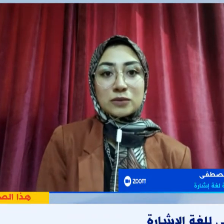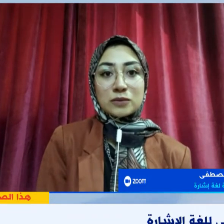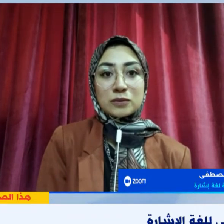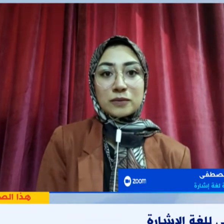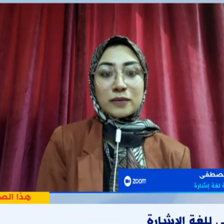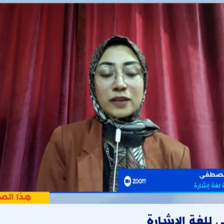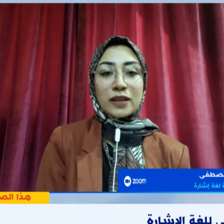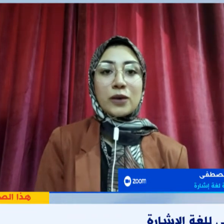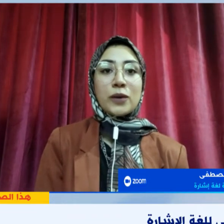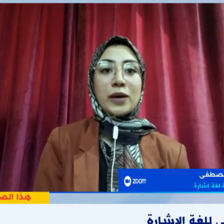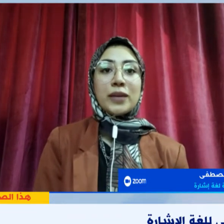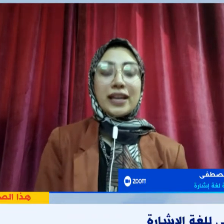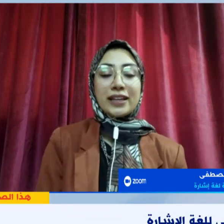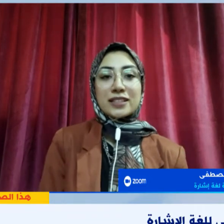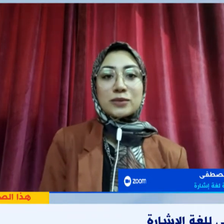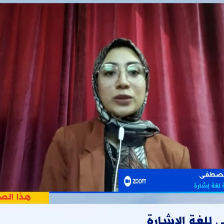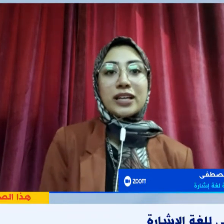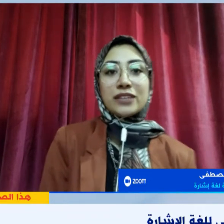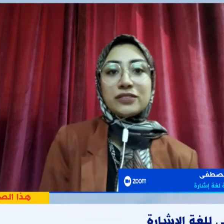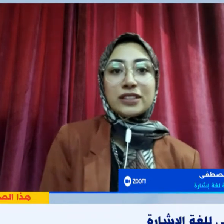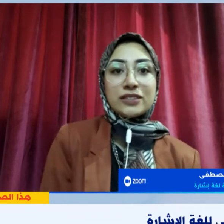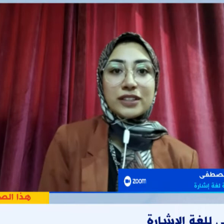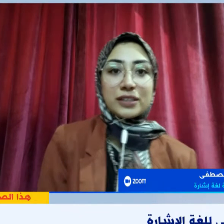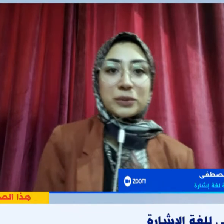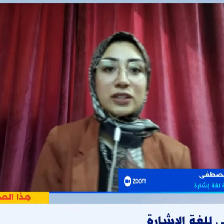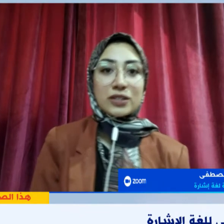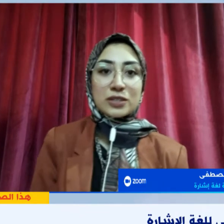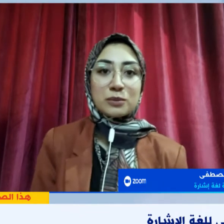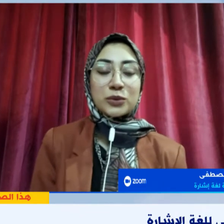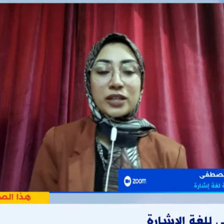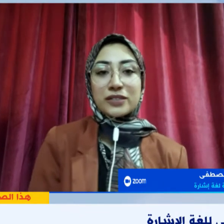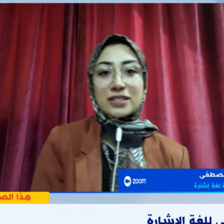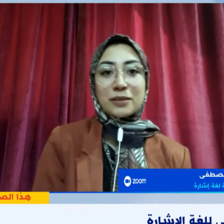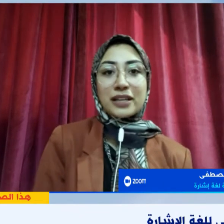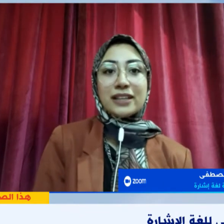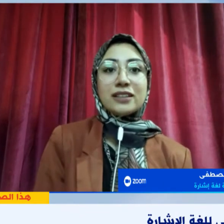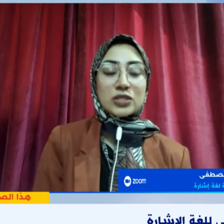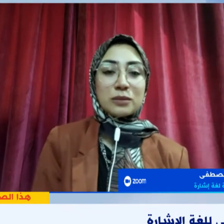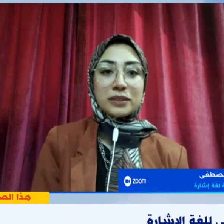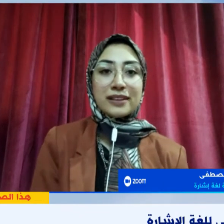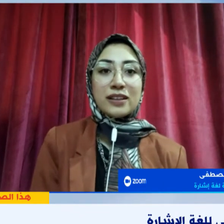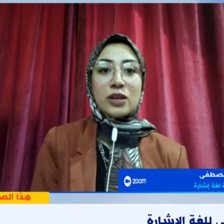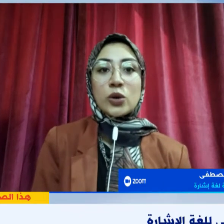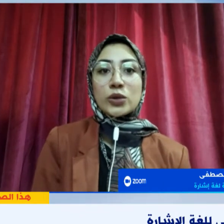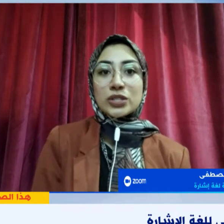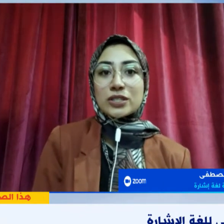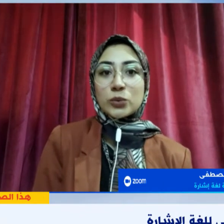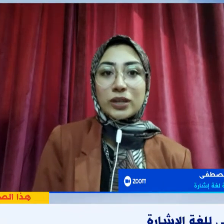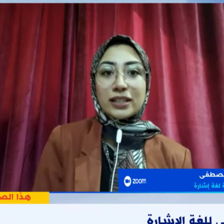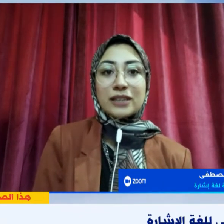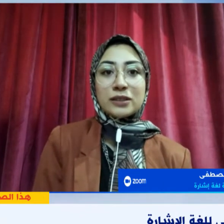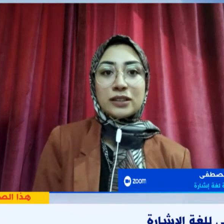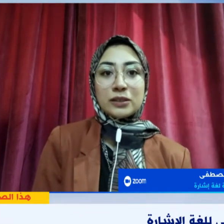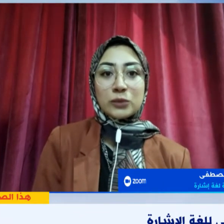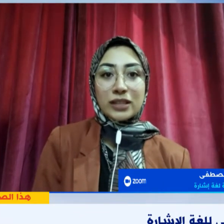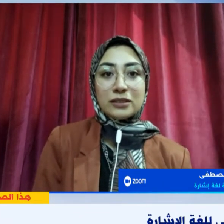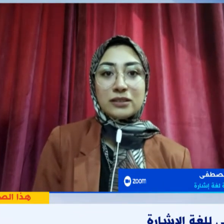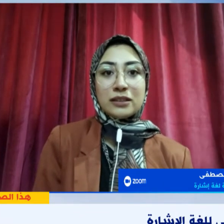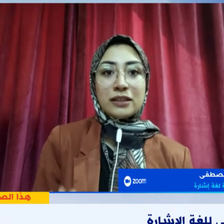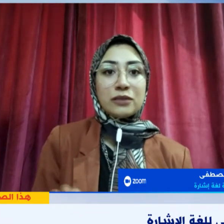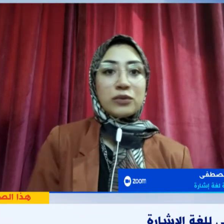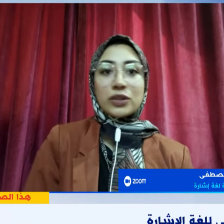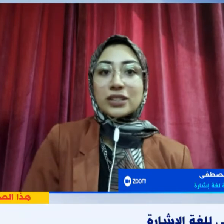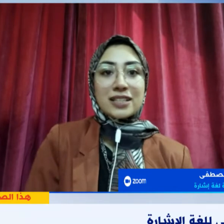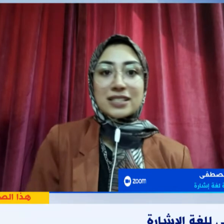الأساس؟ هو أول حاجة لازم نكون عارفين الفرق بين الأصم وضعيف السمع. يعني الأصم ده هو شخص